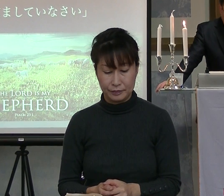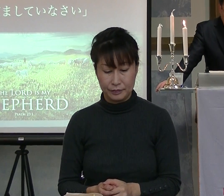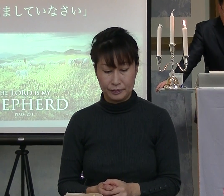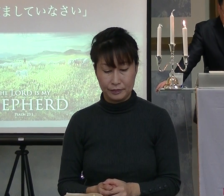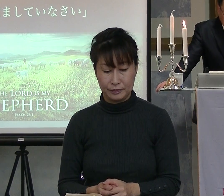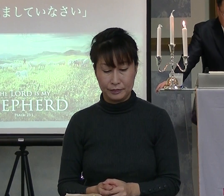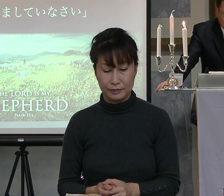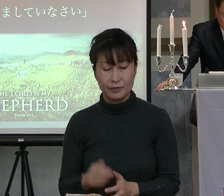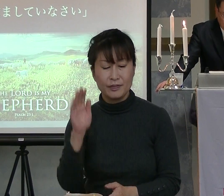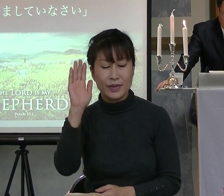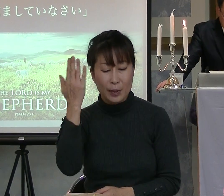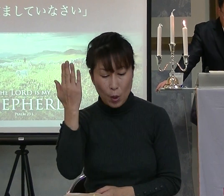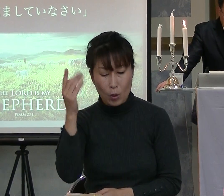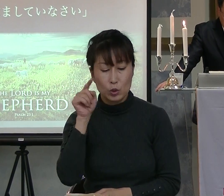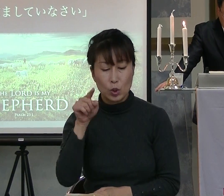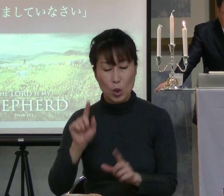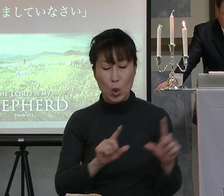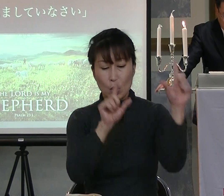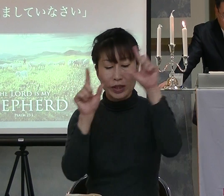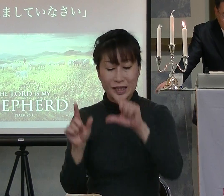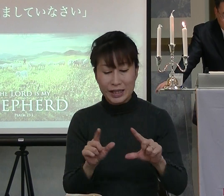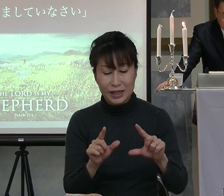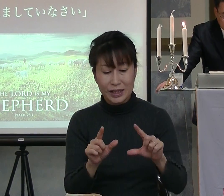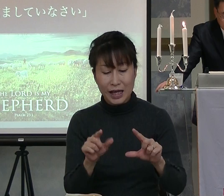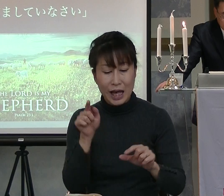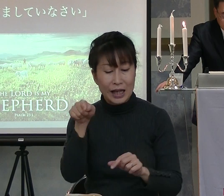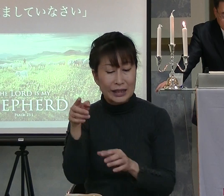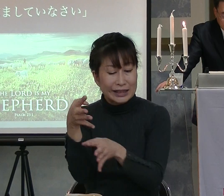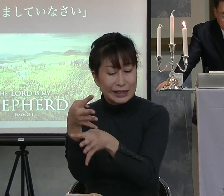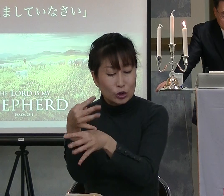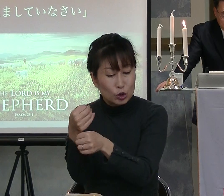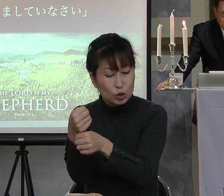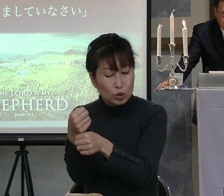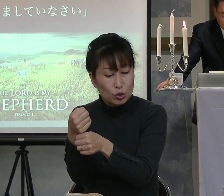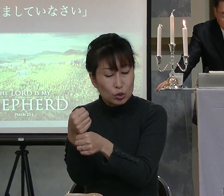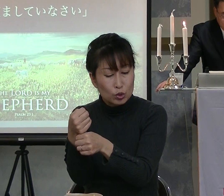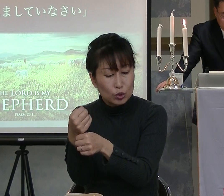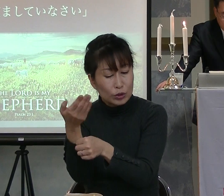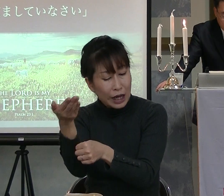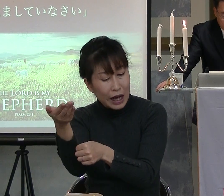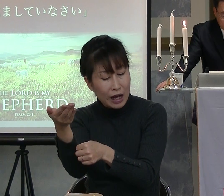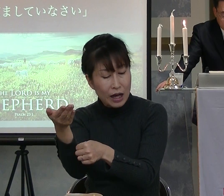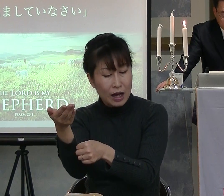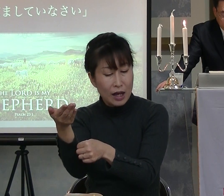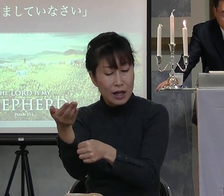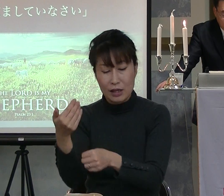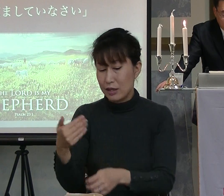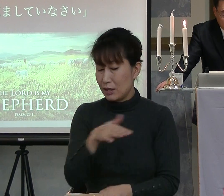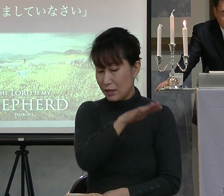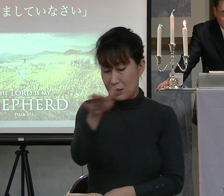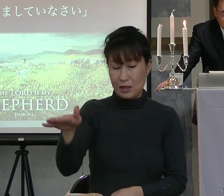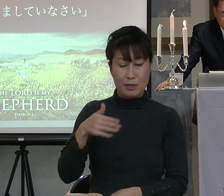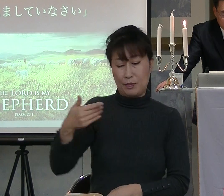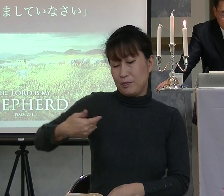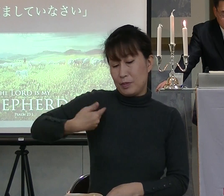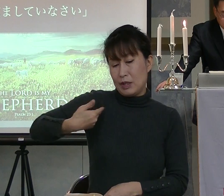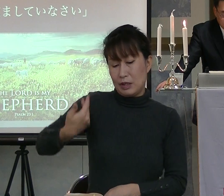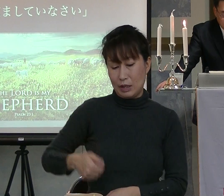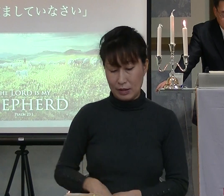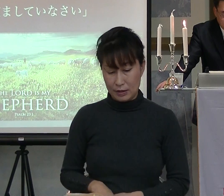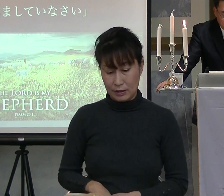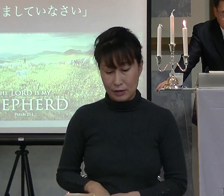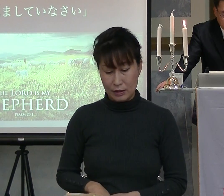ただしその日その時がいつであるかは誰も知りませ